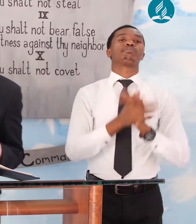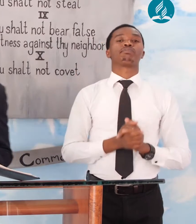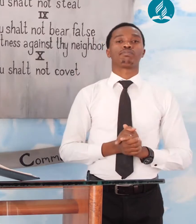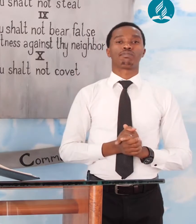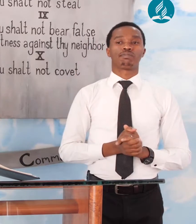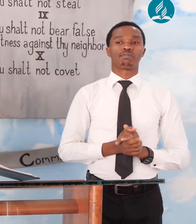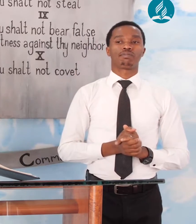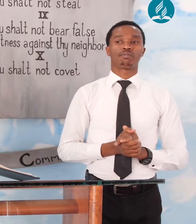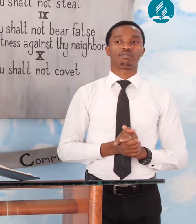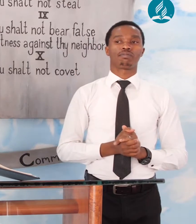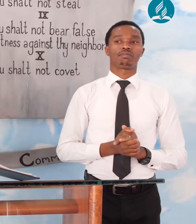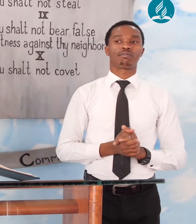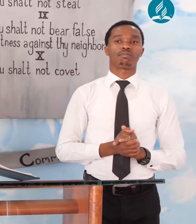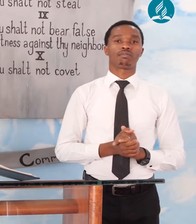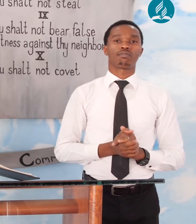ijuru.